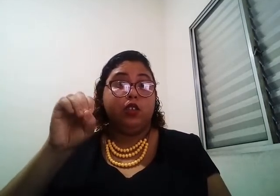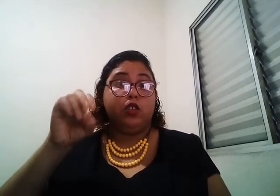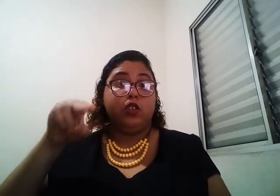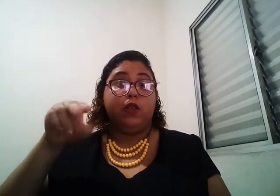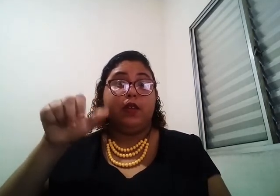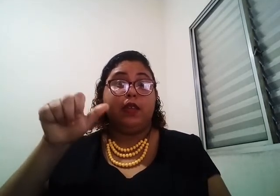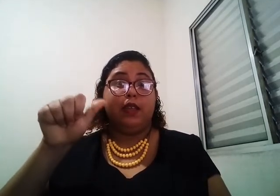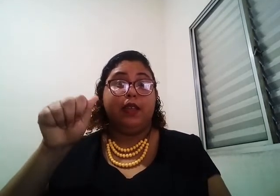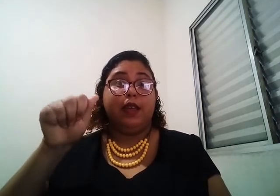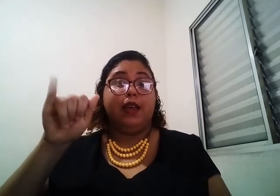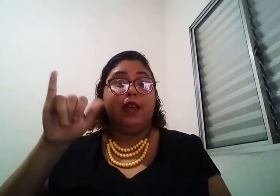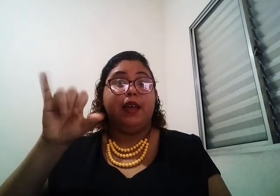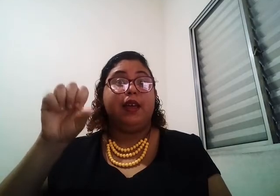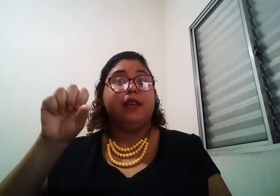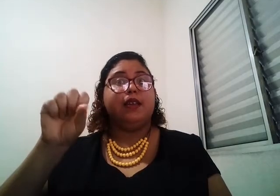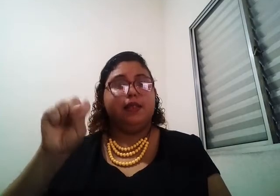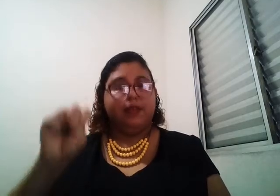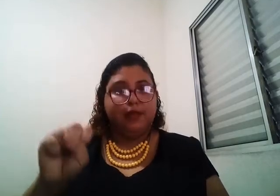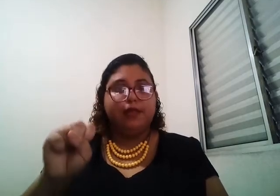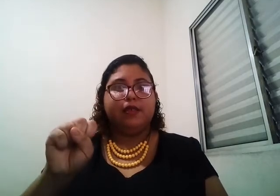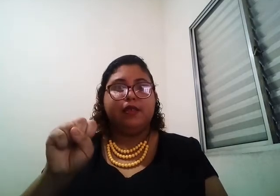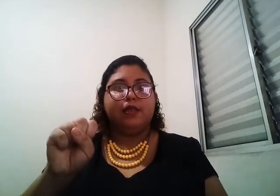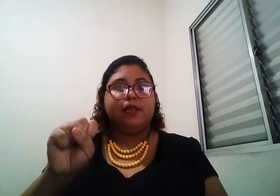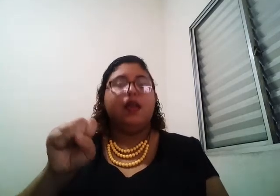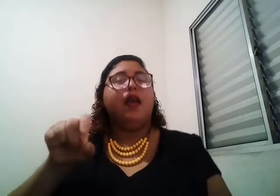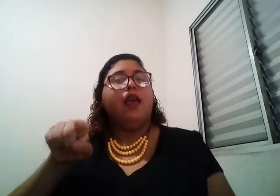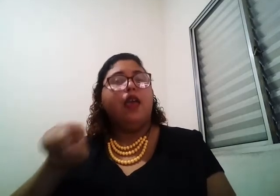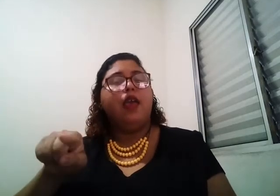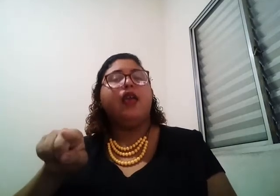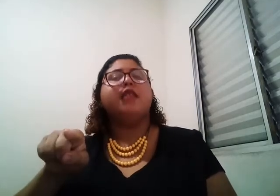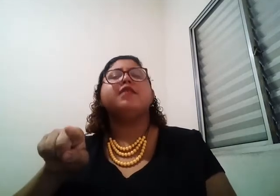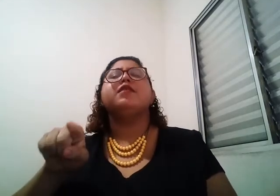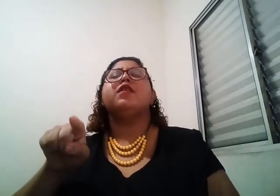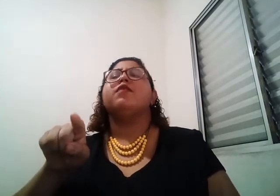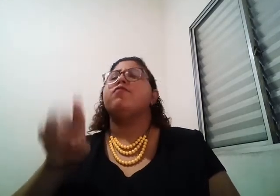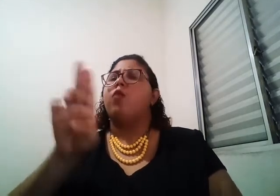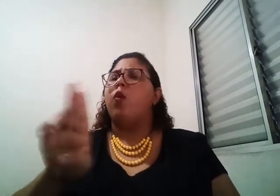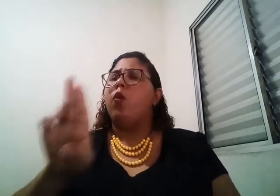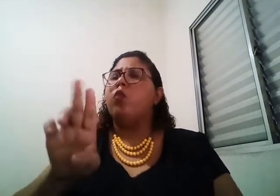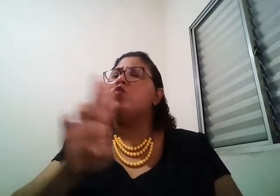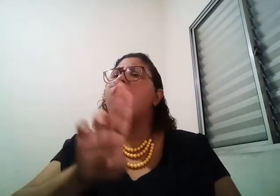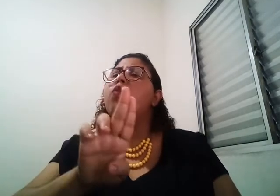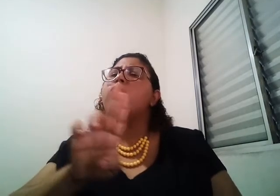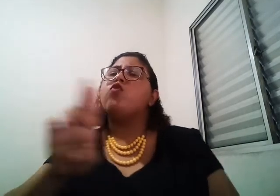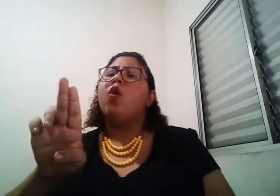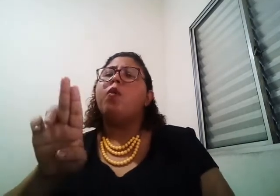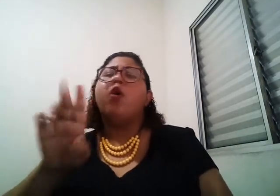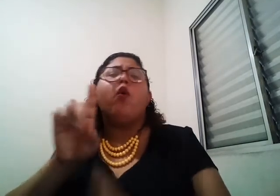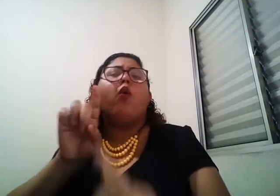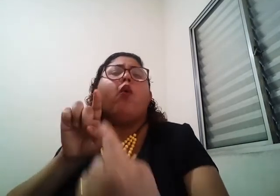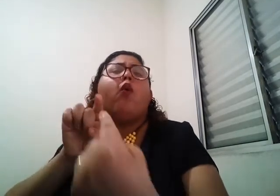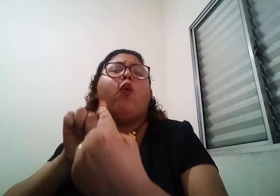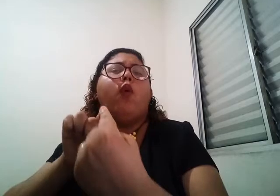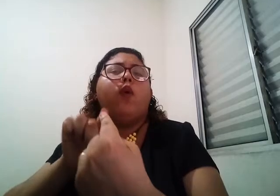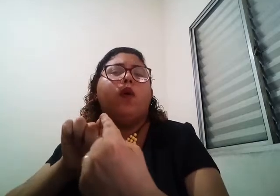com concordância, os verbos direcionais. Eles apresentam, né, as seguintes características. Eles